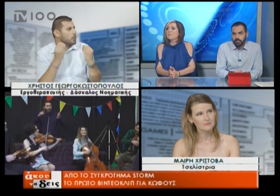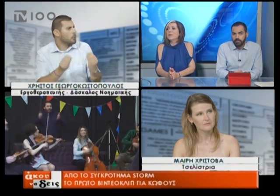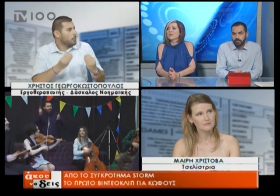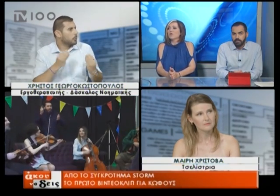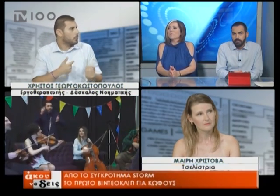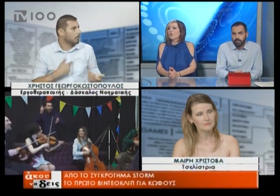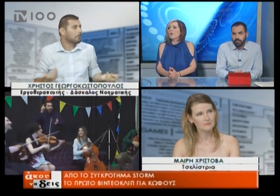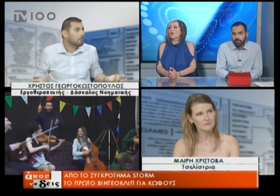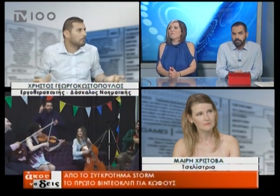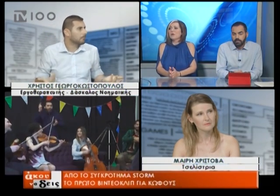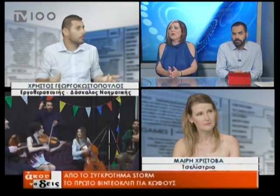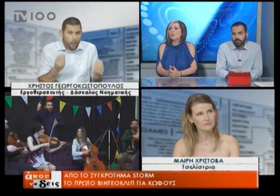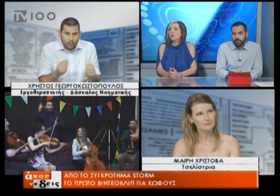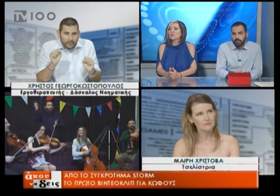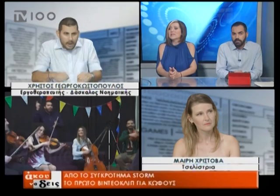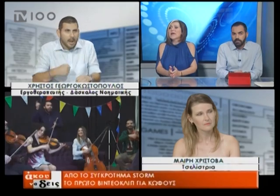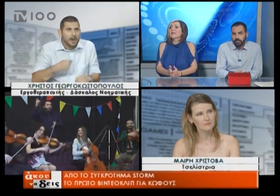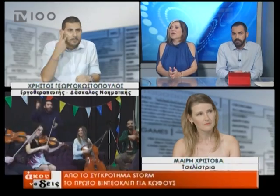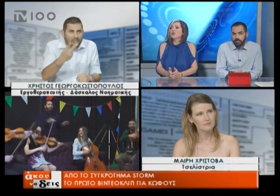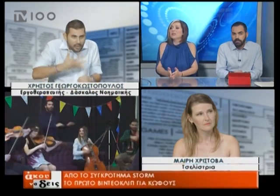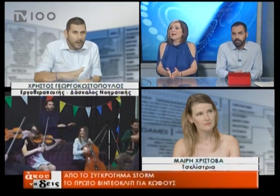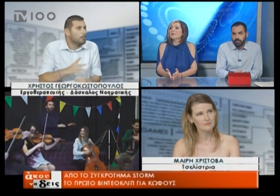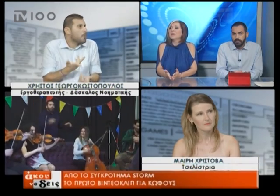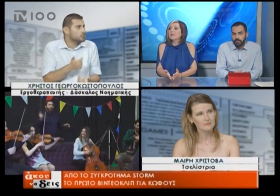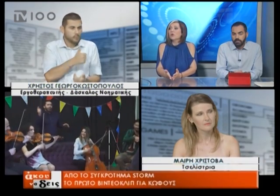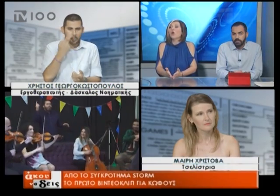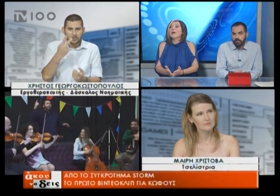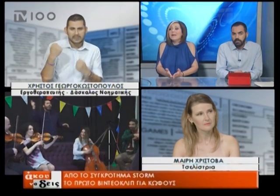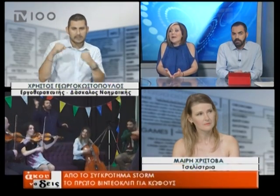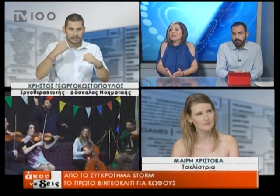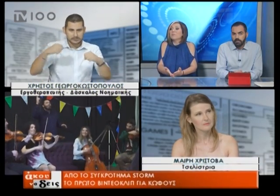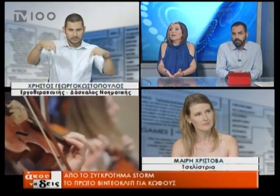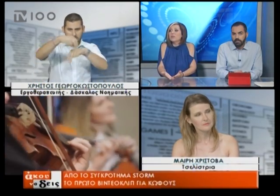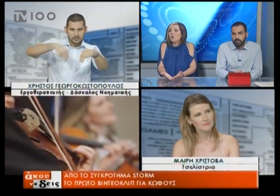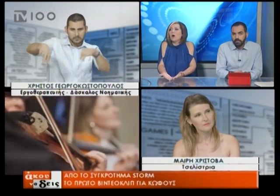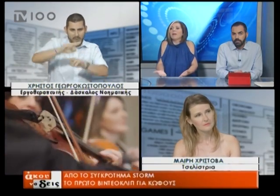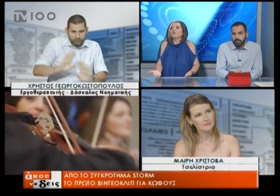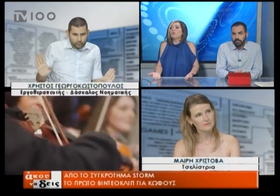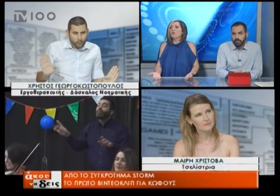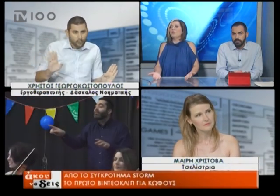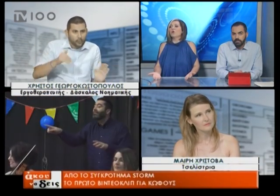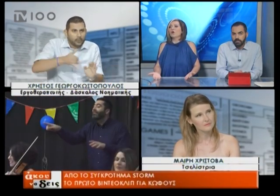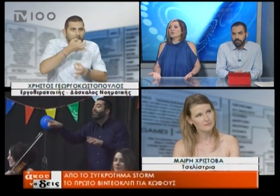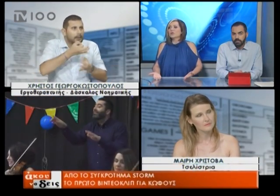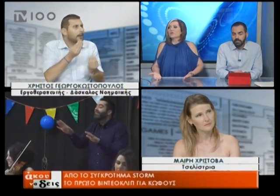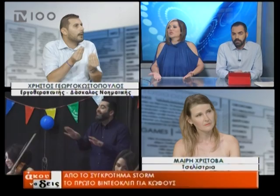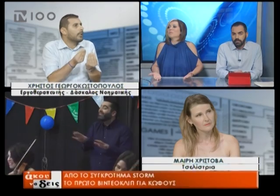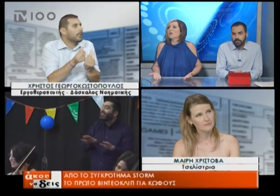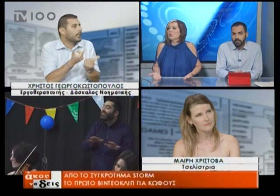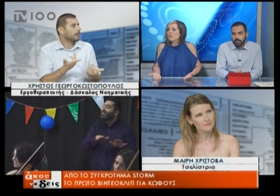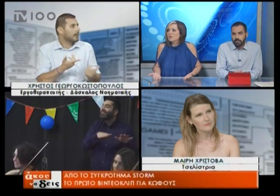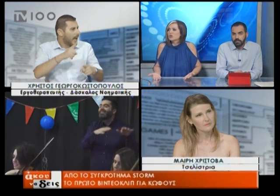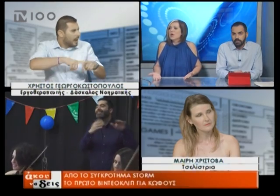στην Επίδαυρο, αυτό που απολαμβάνουν οι ακούοντες και λένε ότι είναι καταπληκτικό. Ναι, καταπληκτικό, αλλά το μόνο που μπορώ εγώ σαν κοφός